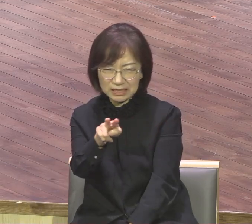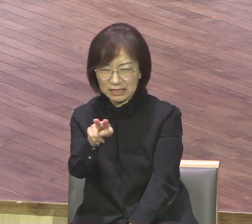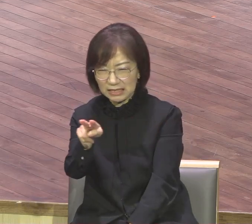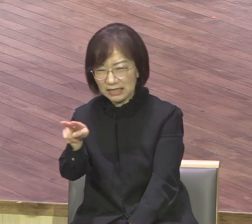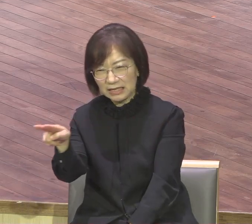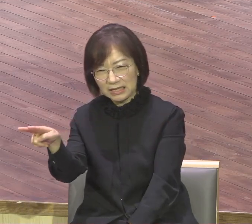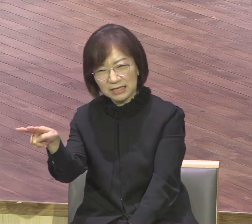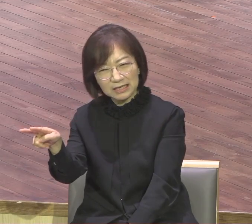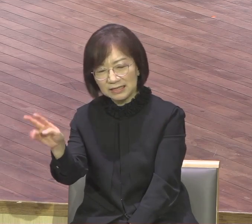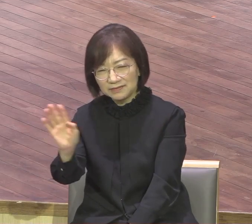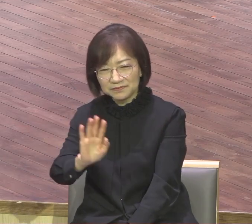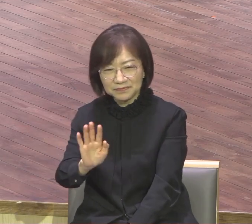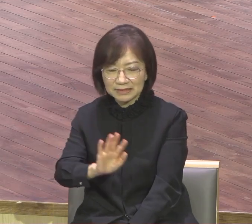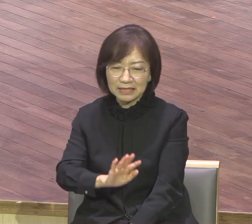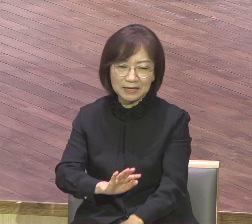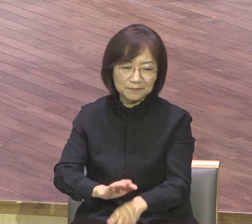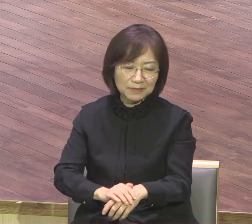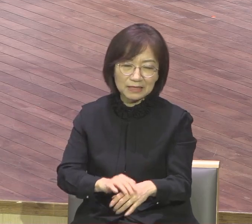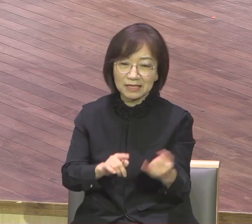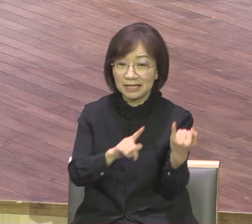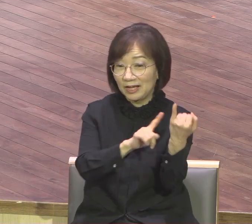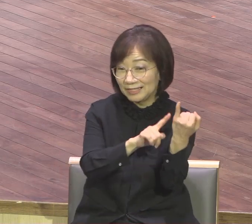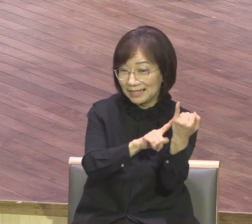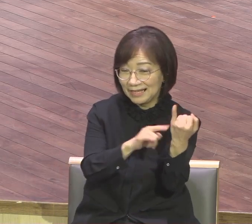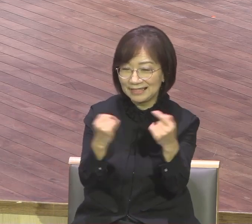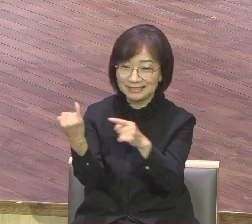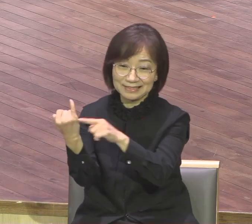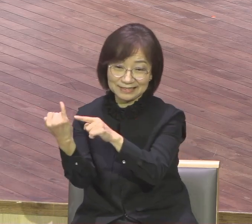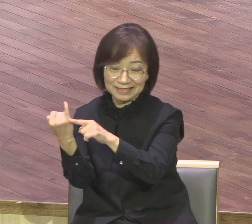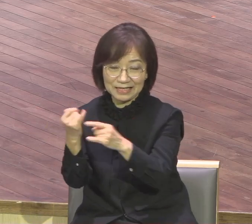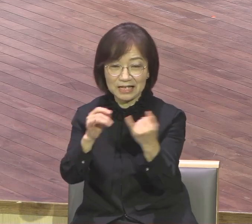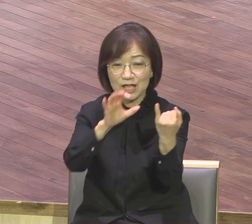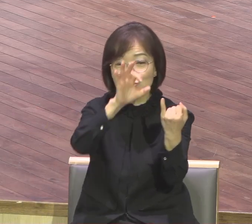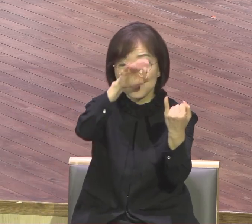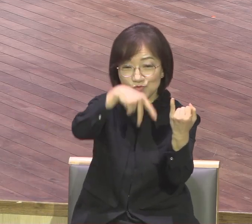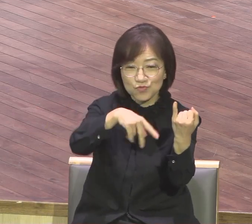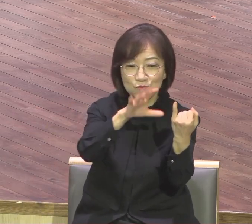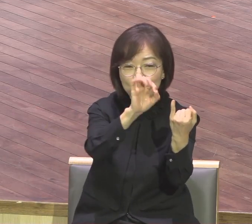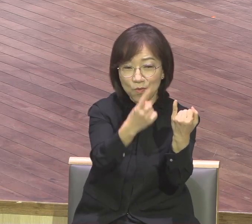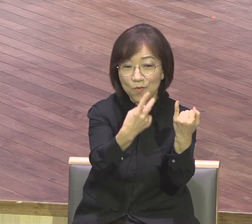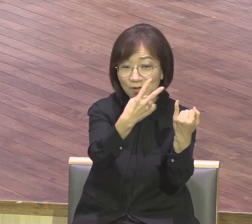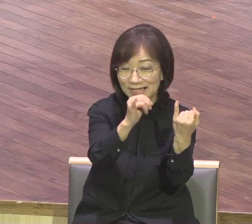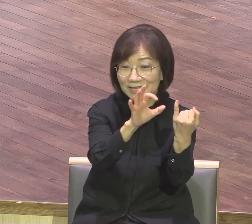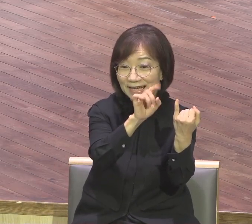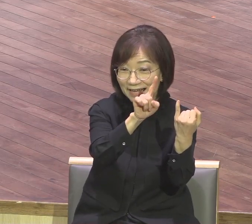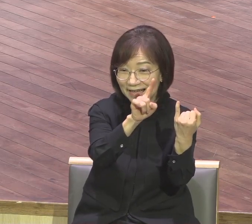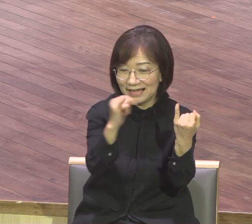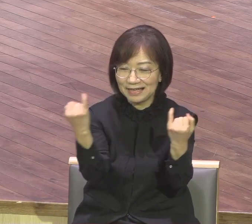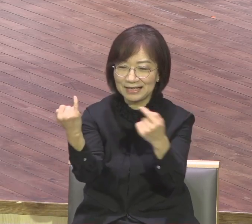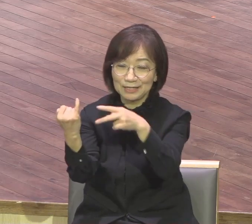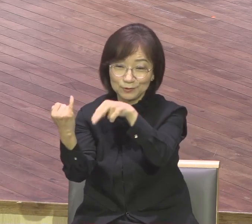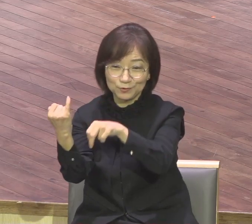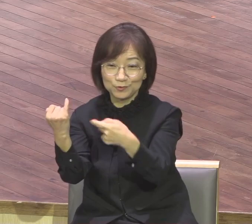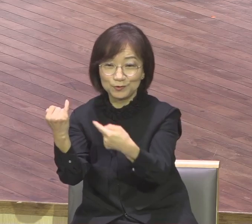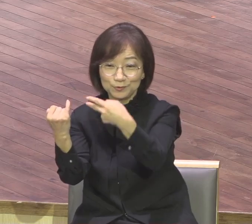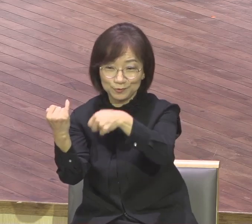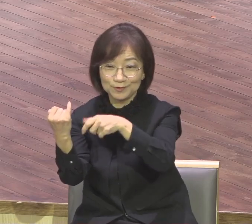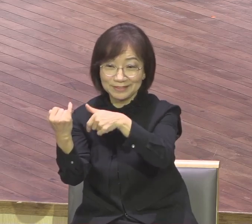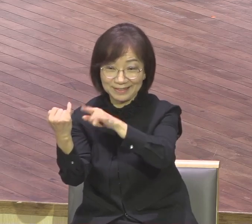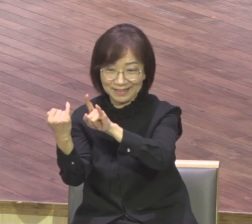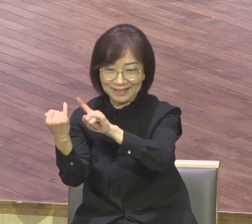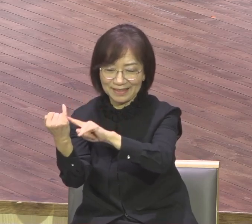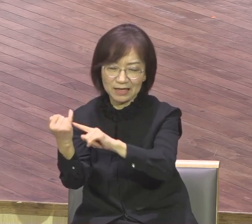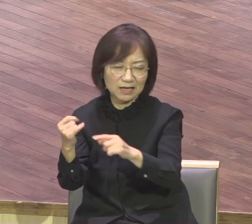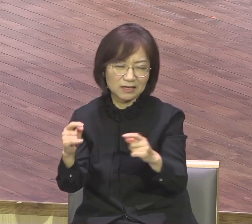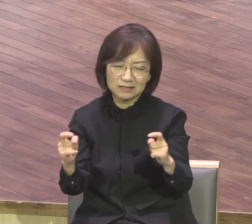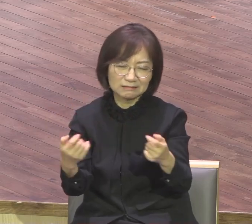안에 있는 또 다른 지도자 요디와 이 순두개를 두 사람이 화해할 것을 간청하고 있는 거예요. Por eso